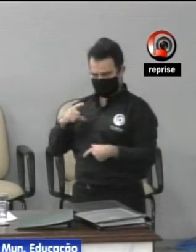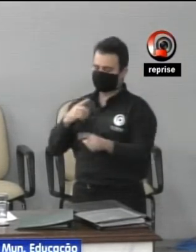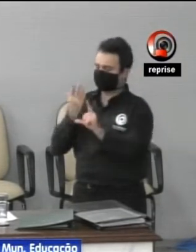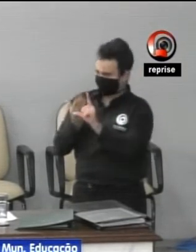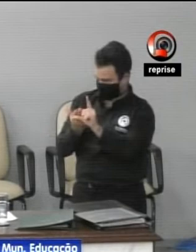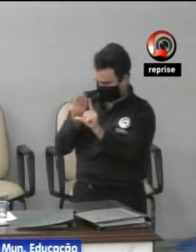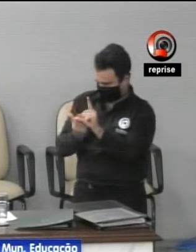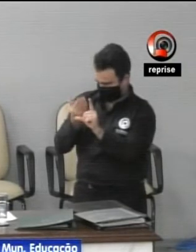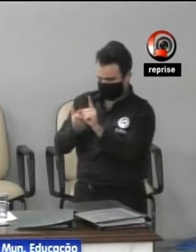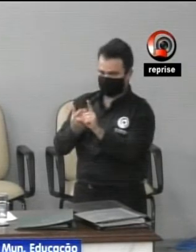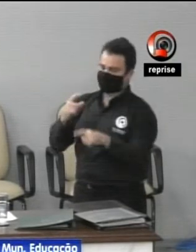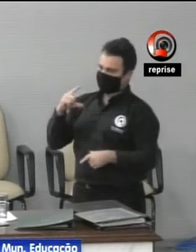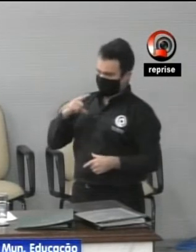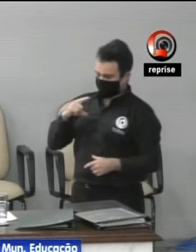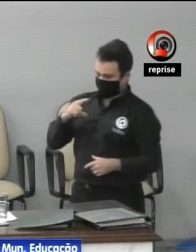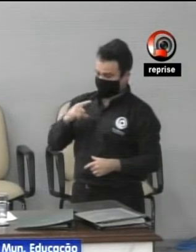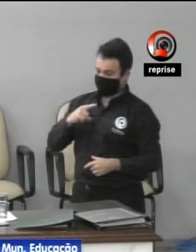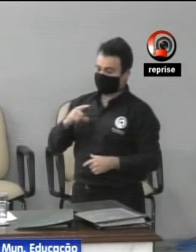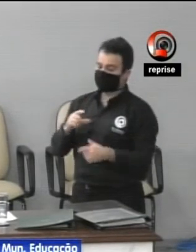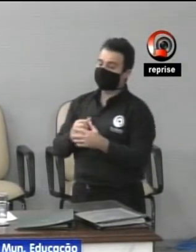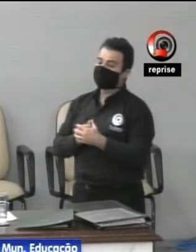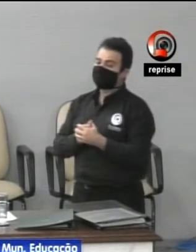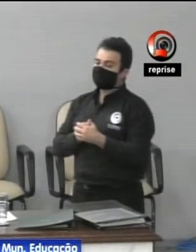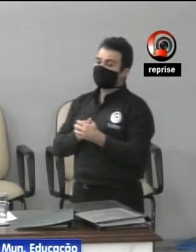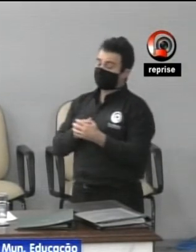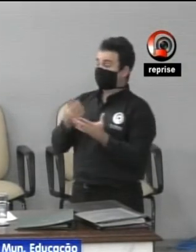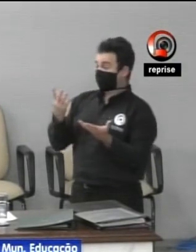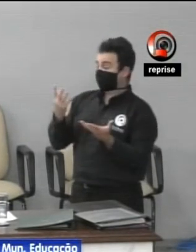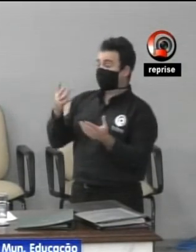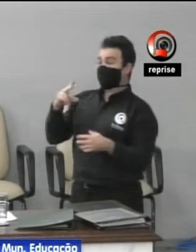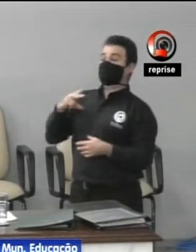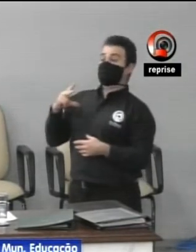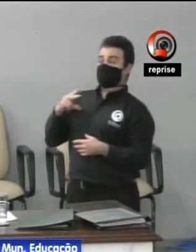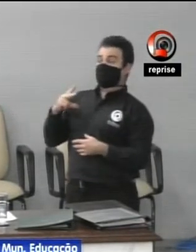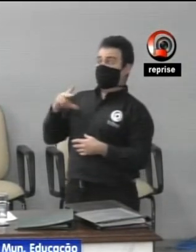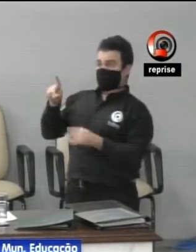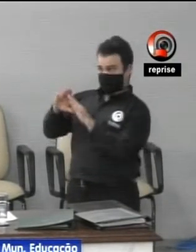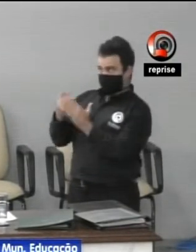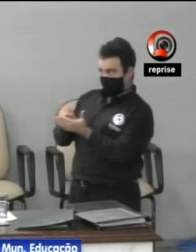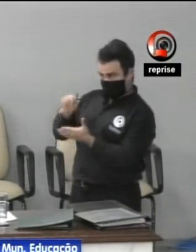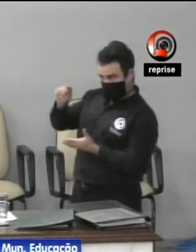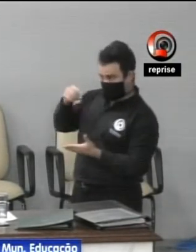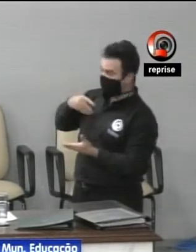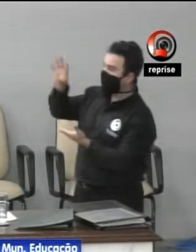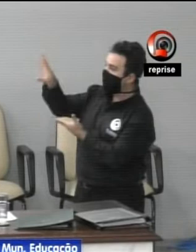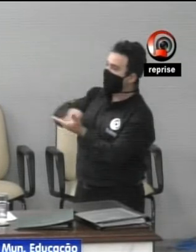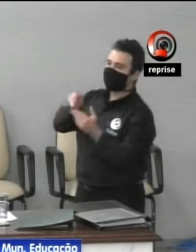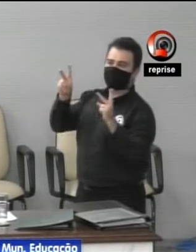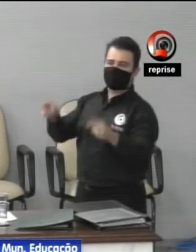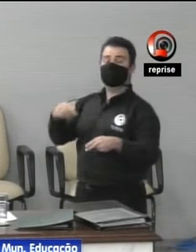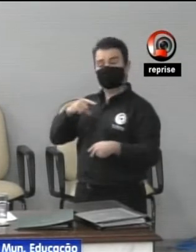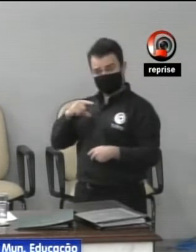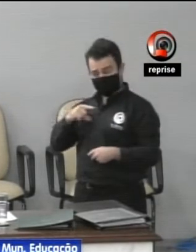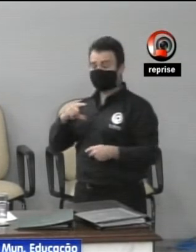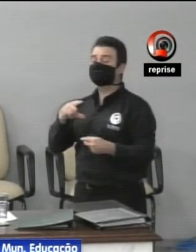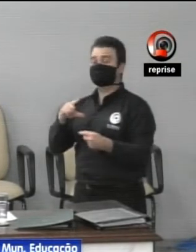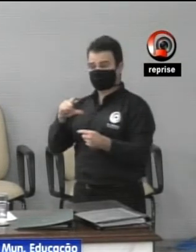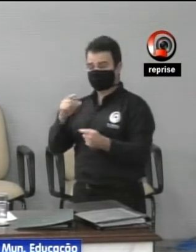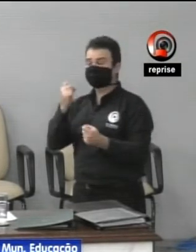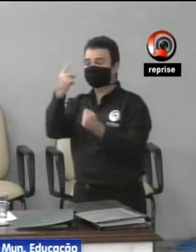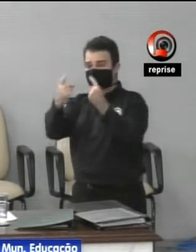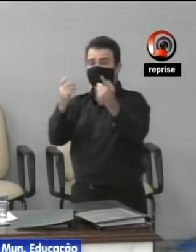hoje já praticam a mesma metodologia da escola particular com o ensino online. O que